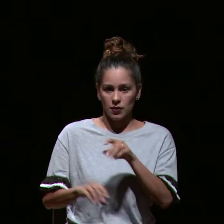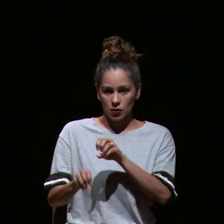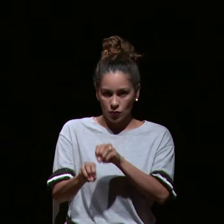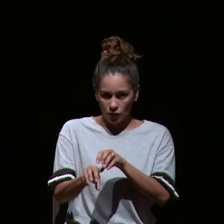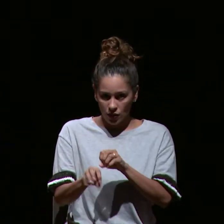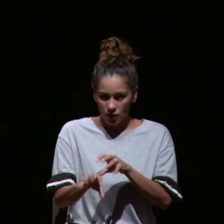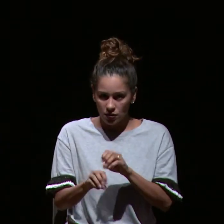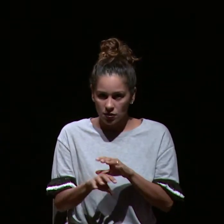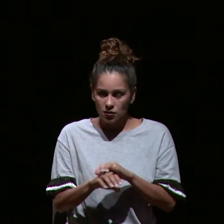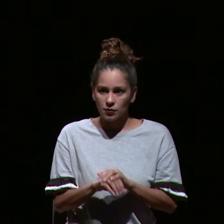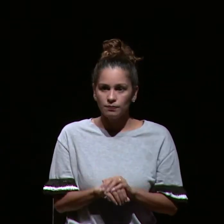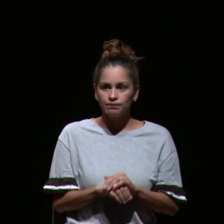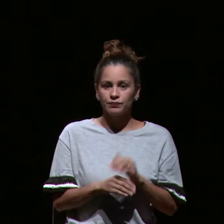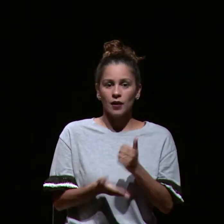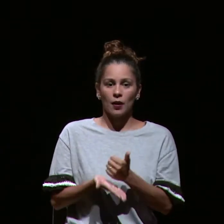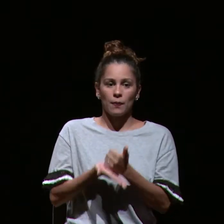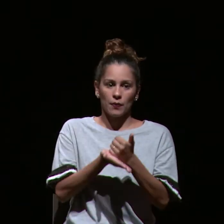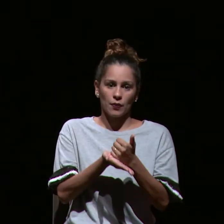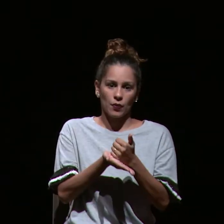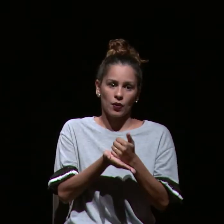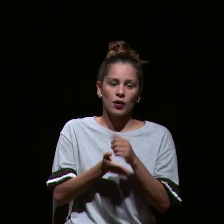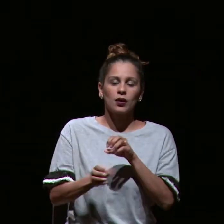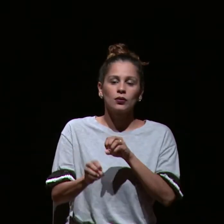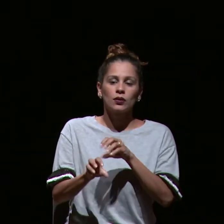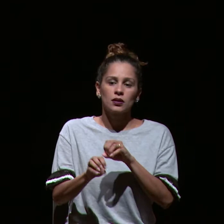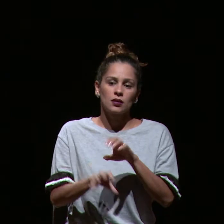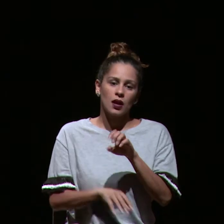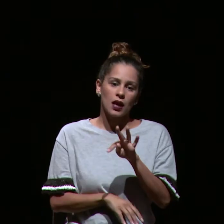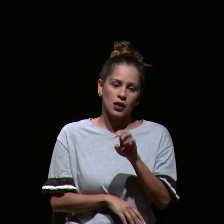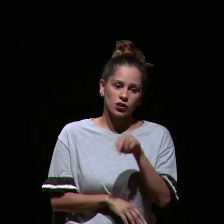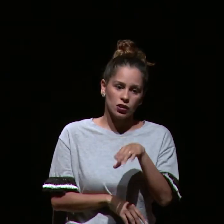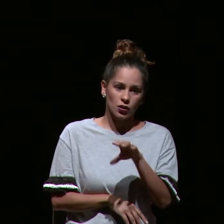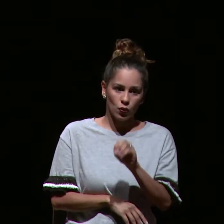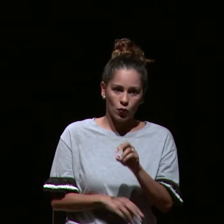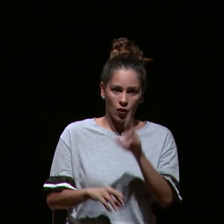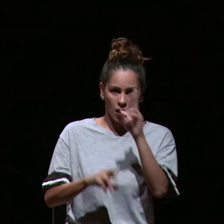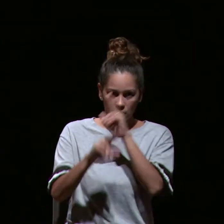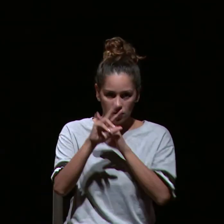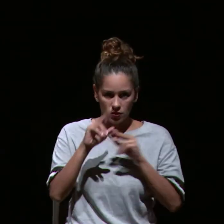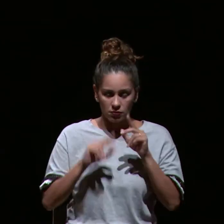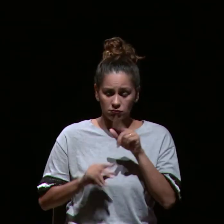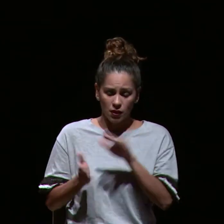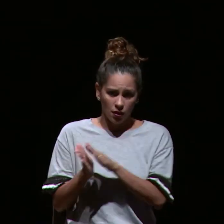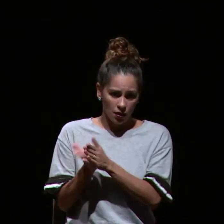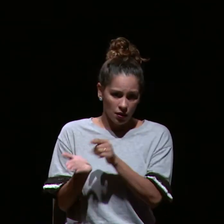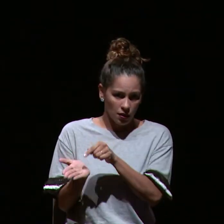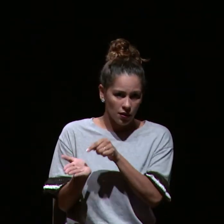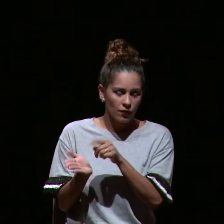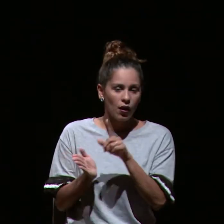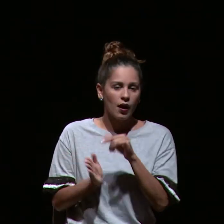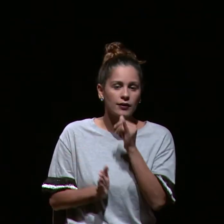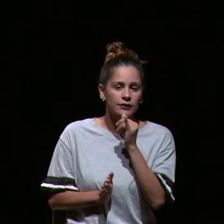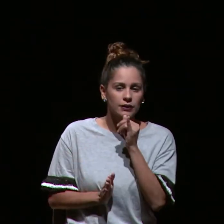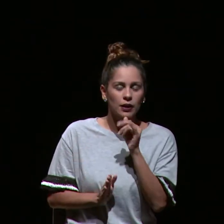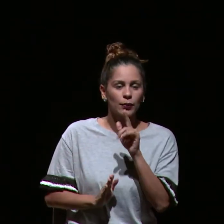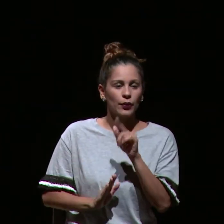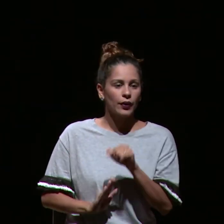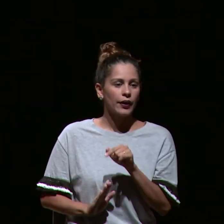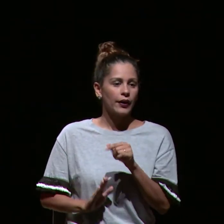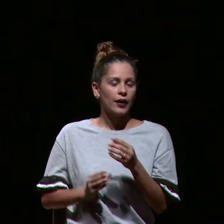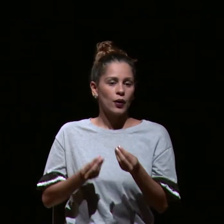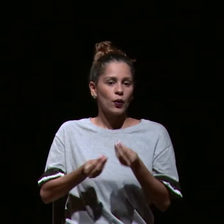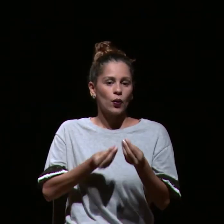Étnicas Raciais. Esse livro é exemplar nesse esforço de, inclusive, mostrar o que esses professores já haviam feito antes